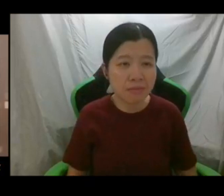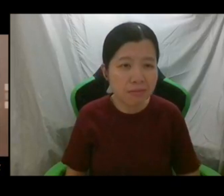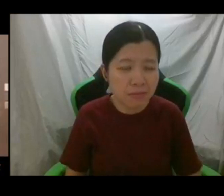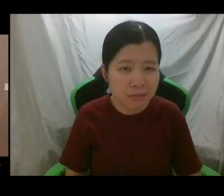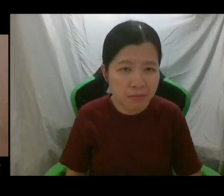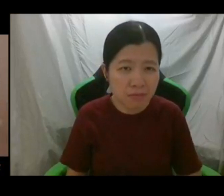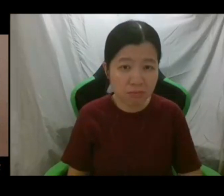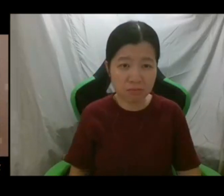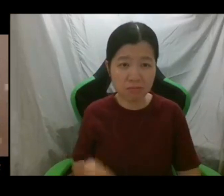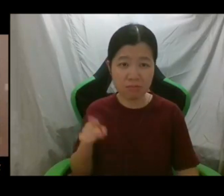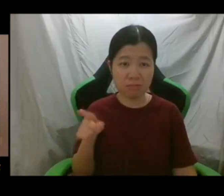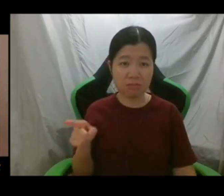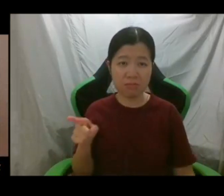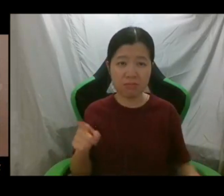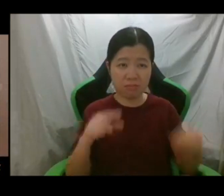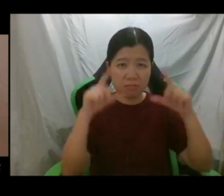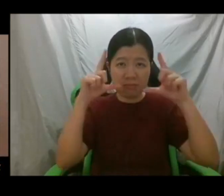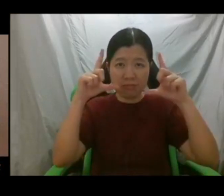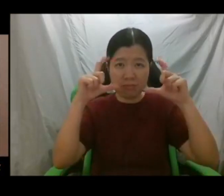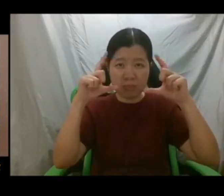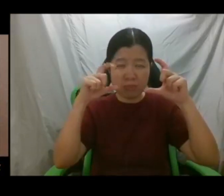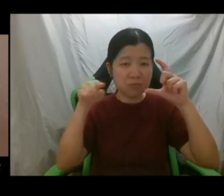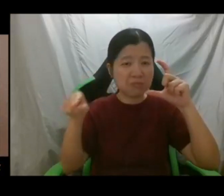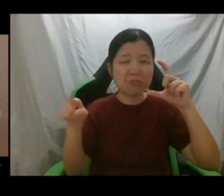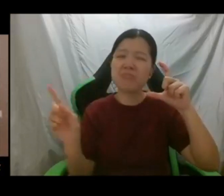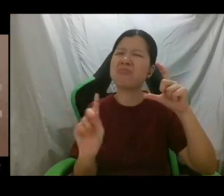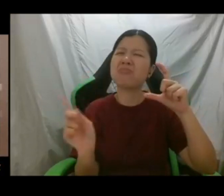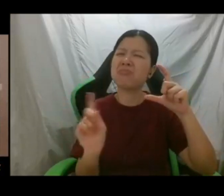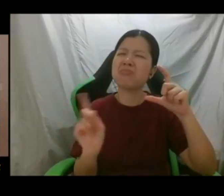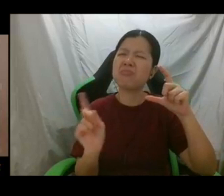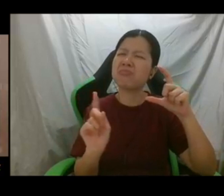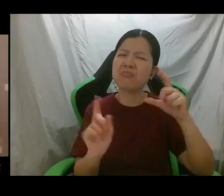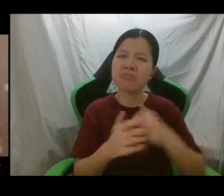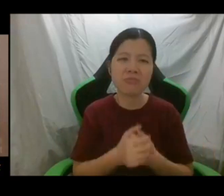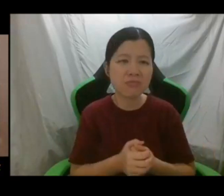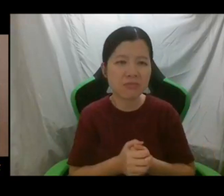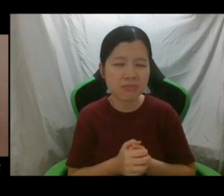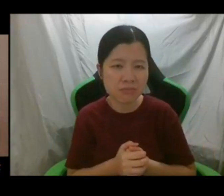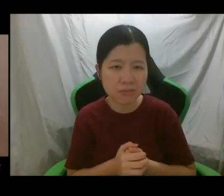呢一幅相係邊一種交通工具呢？